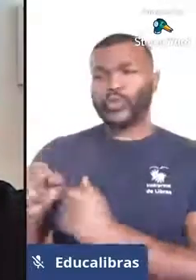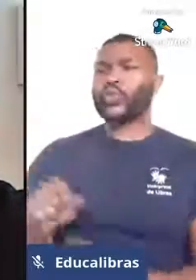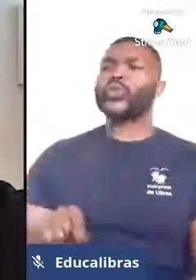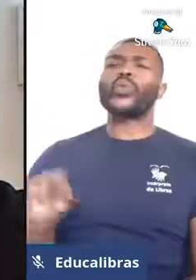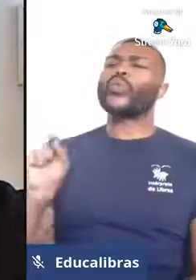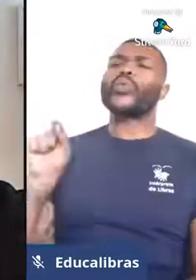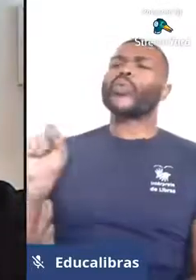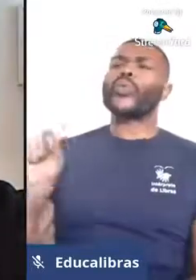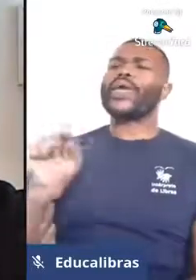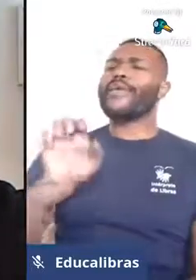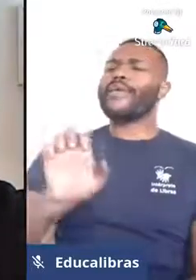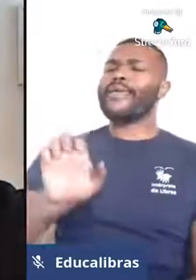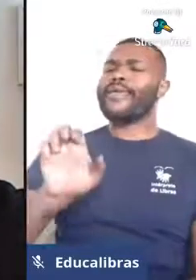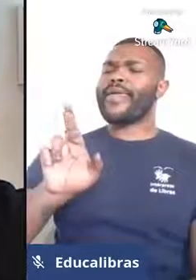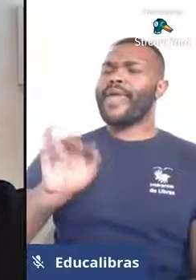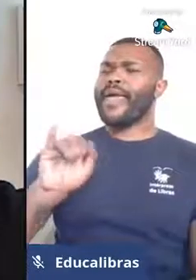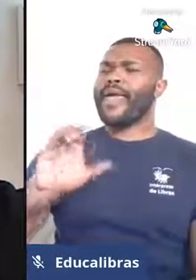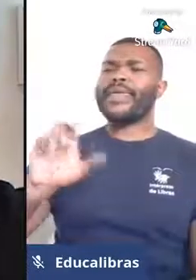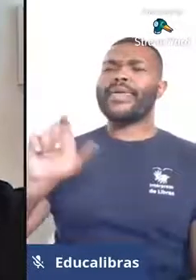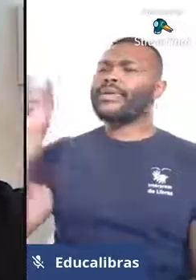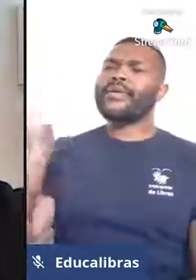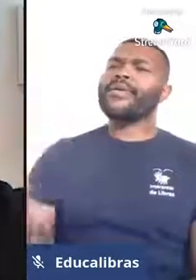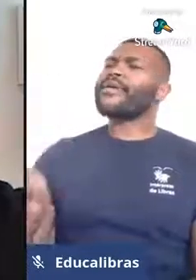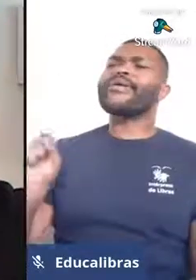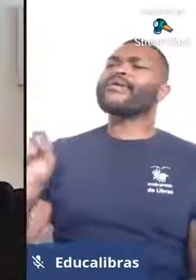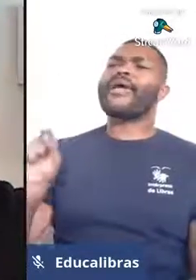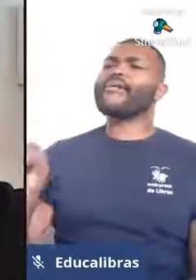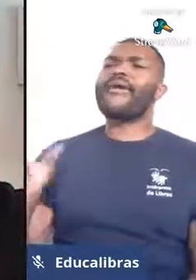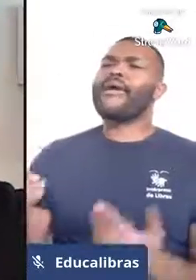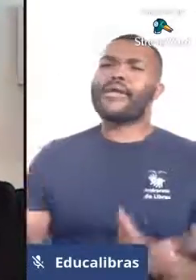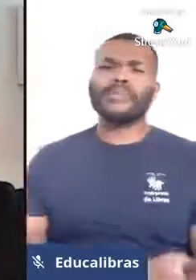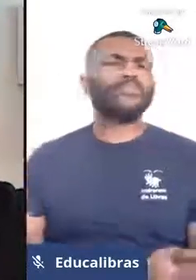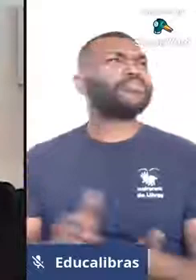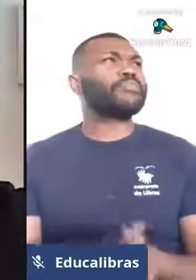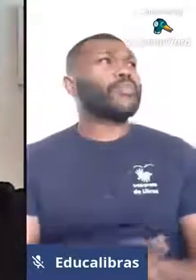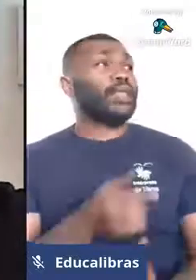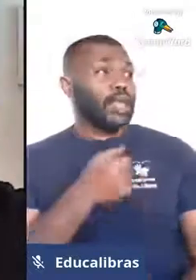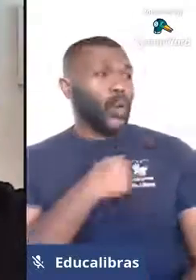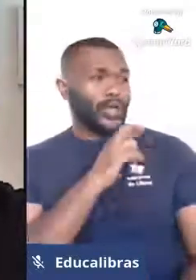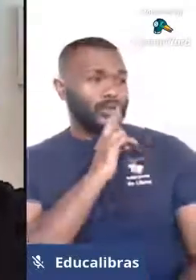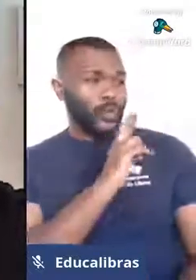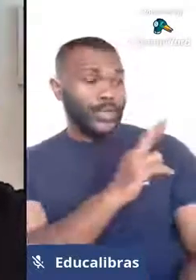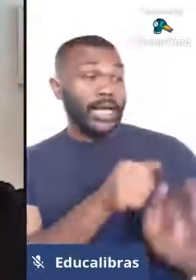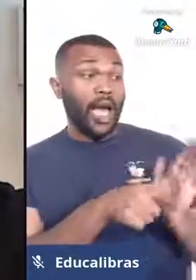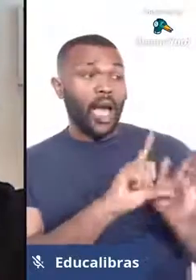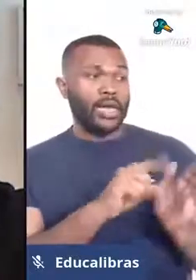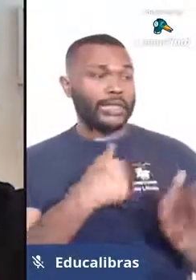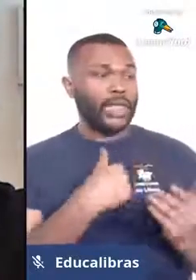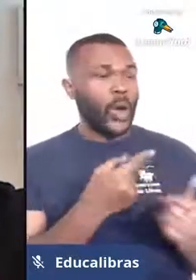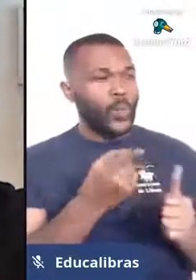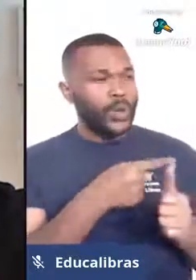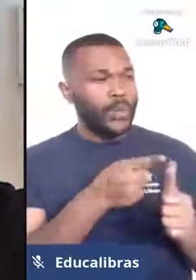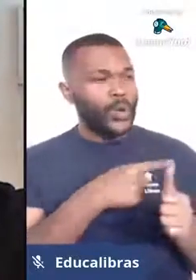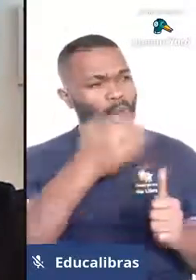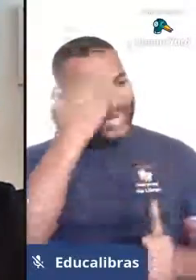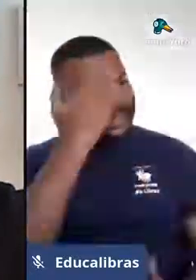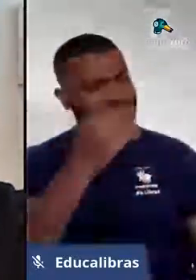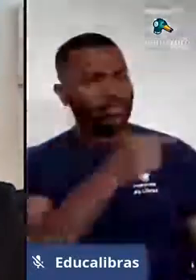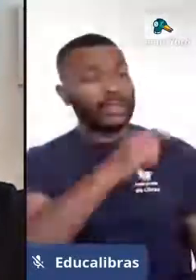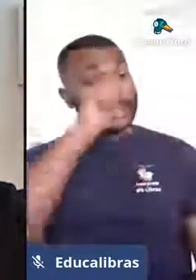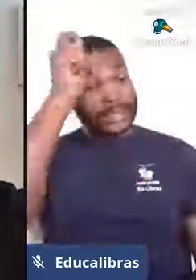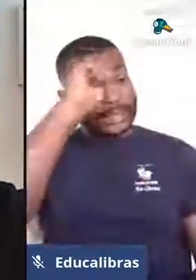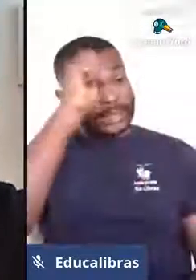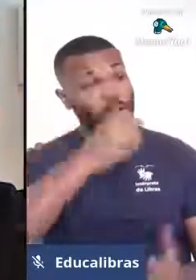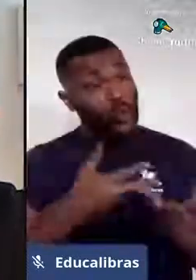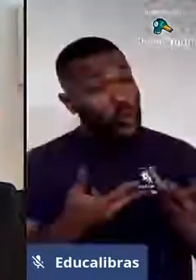Eric? Tá bom. Bom, antes de responder o que é o Eric, eu vou agradecer você, Cid, pelo convite,